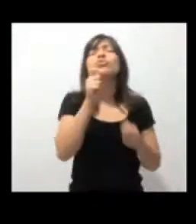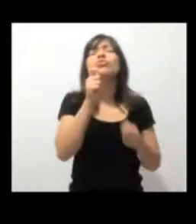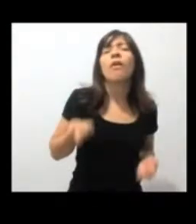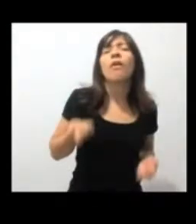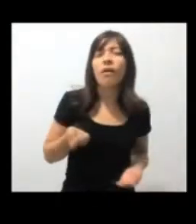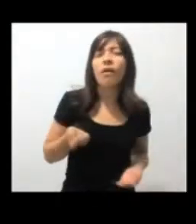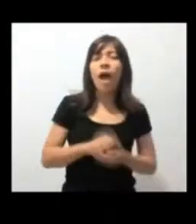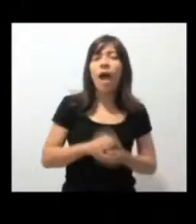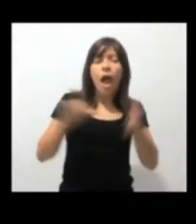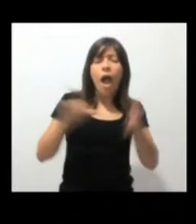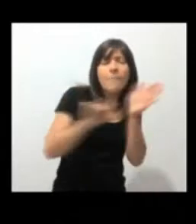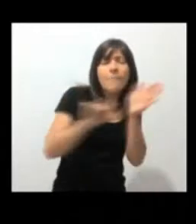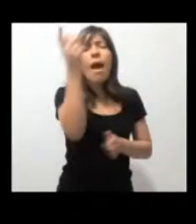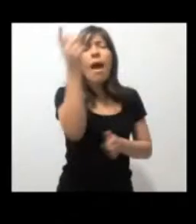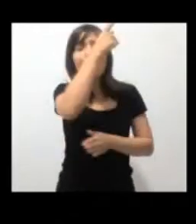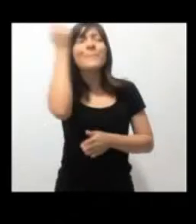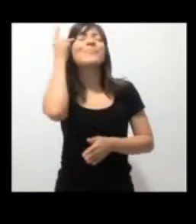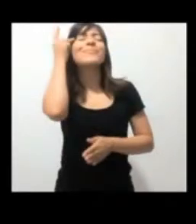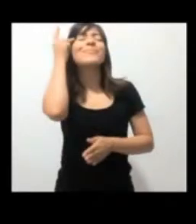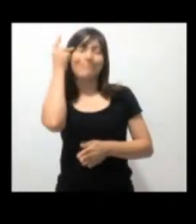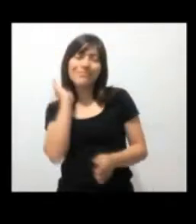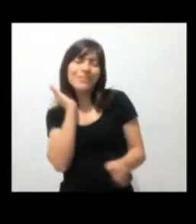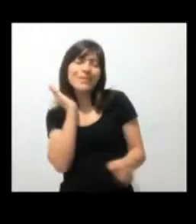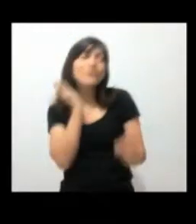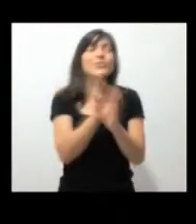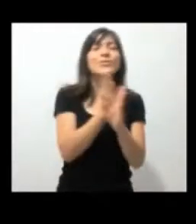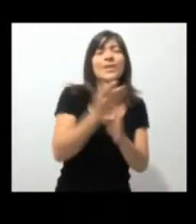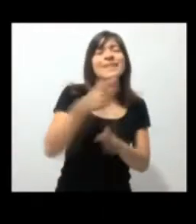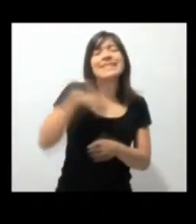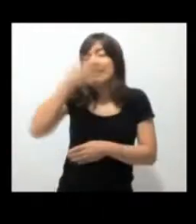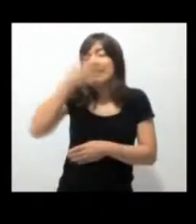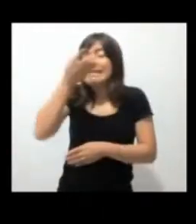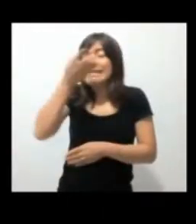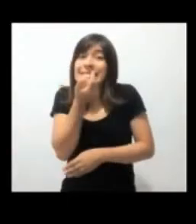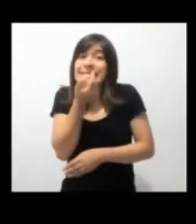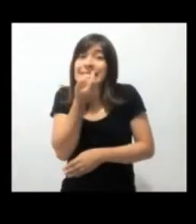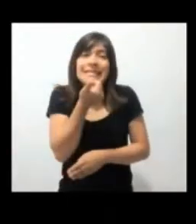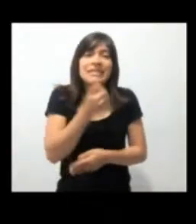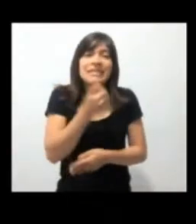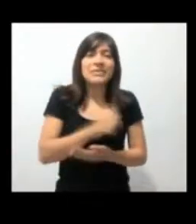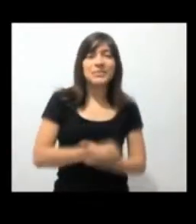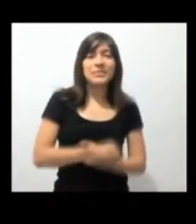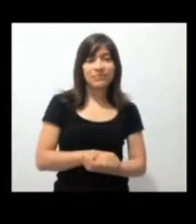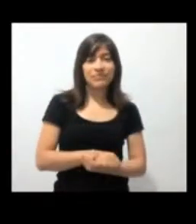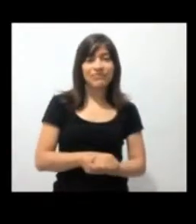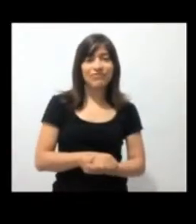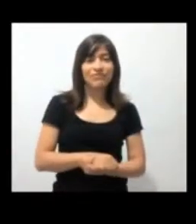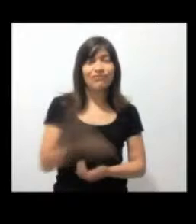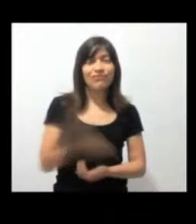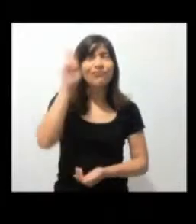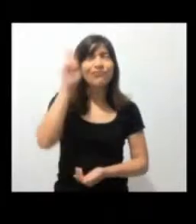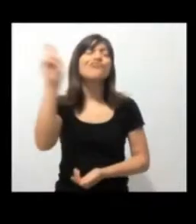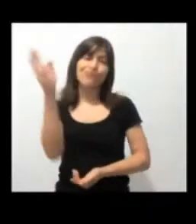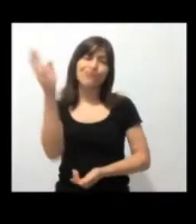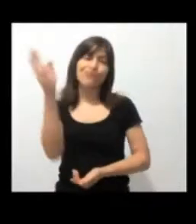primeira pessoa que descobriu que eu não enxergava? A minha